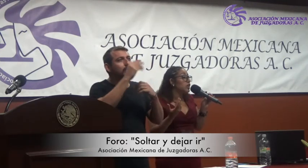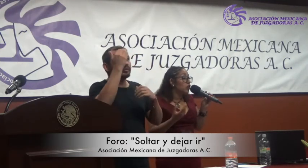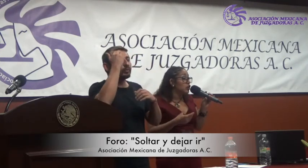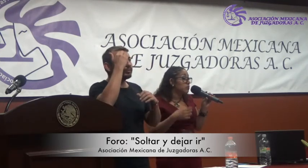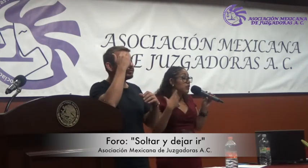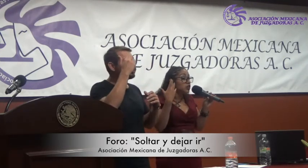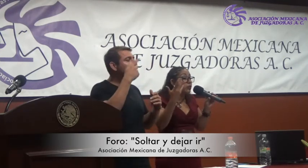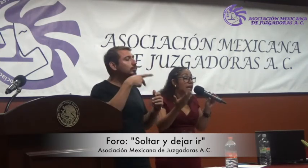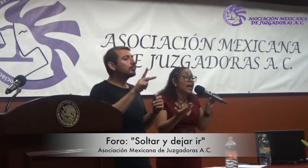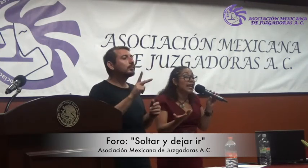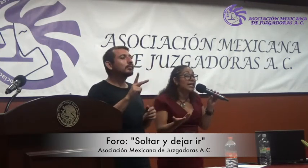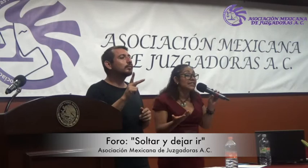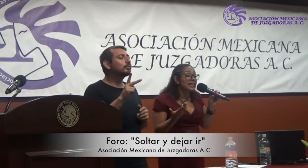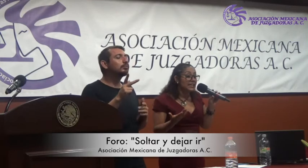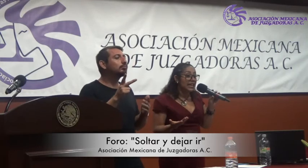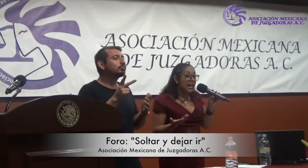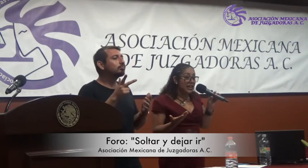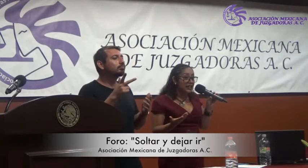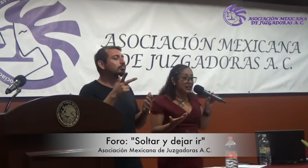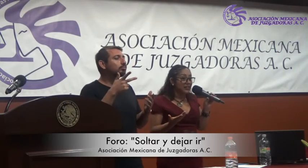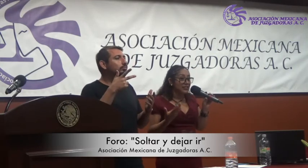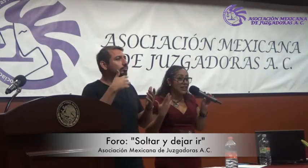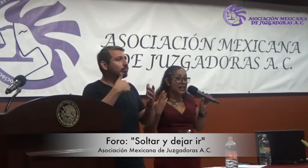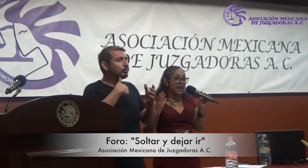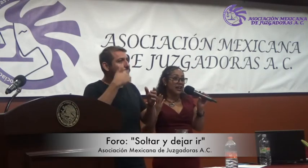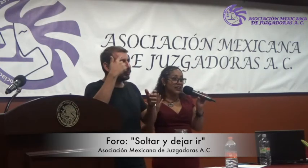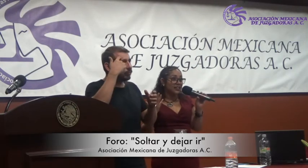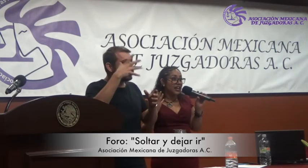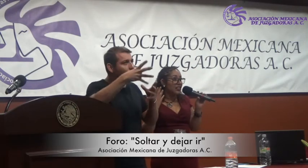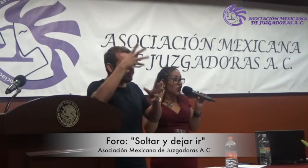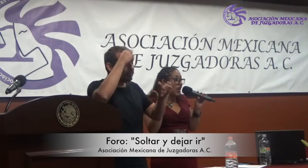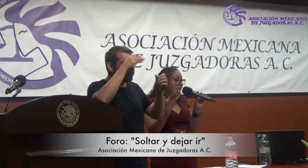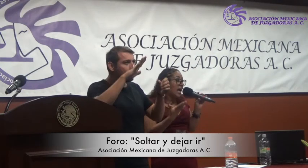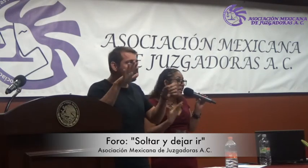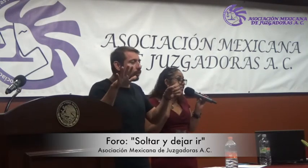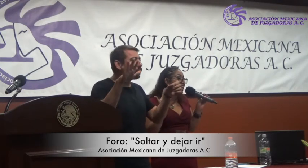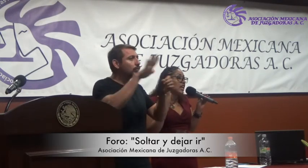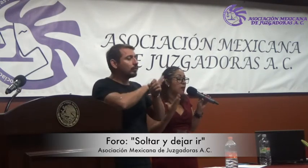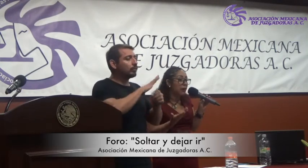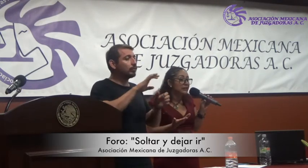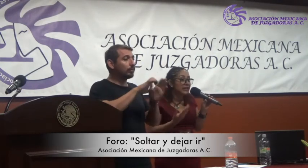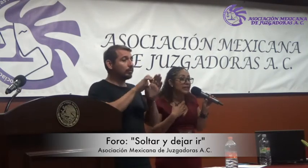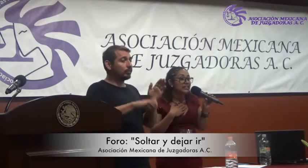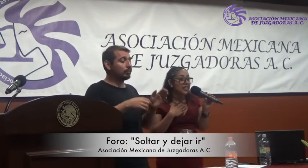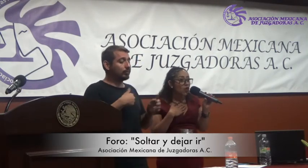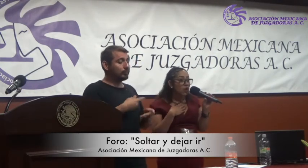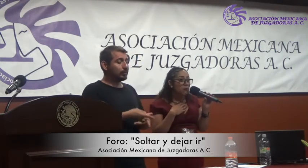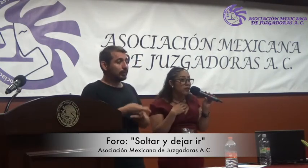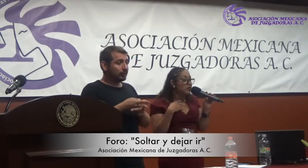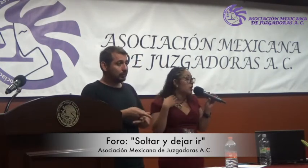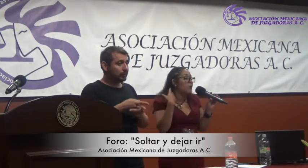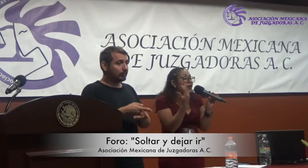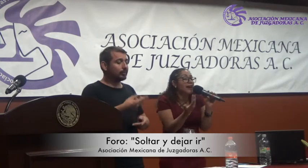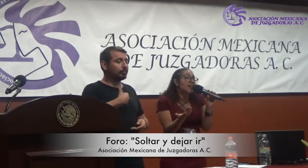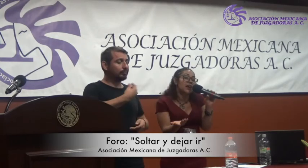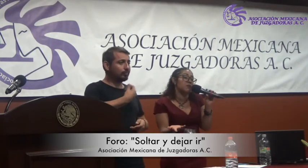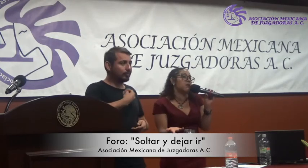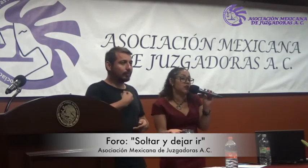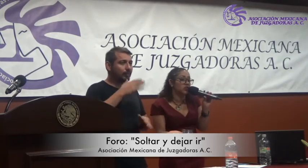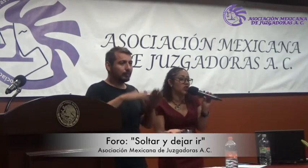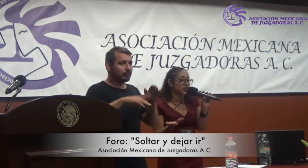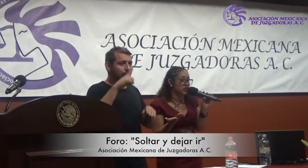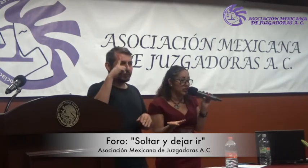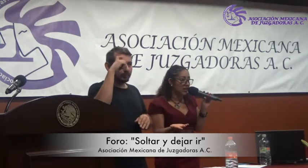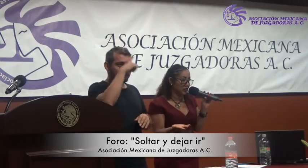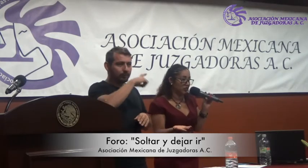no tenemos el conocimiento sobre el alcance real de la tolerancia, de la paciencia de una persona, porque nadie ha